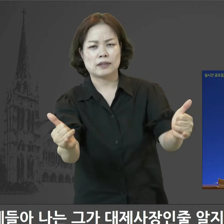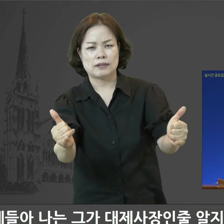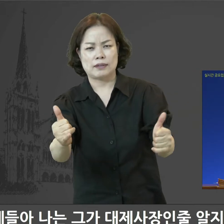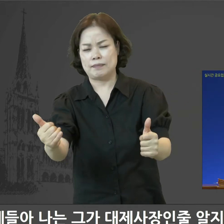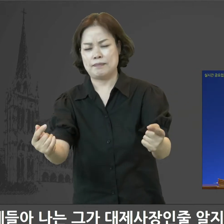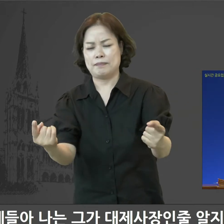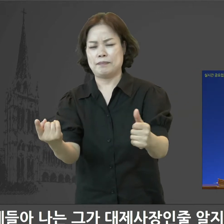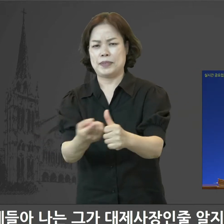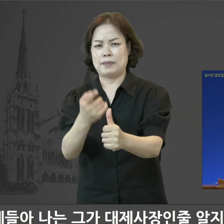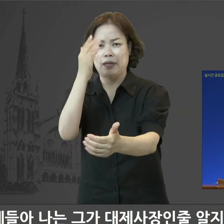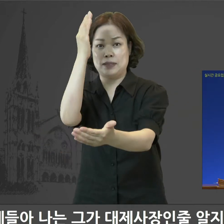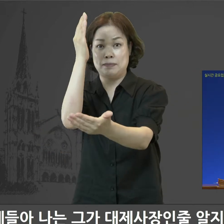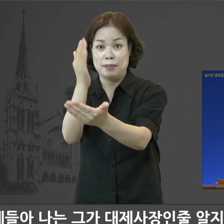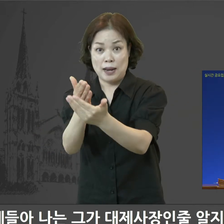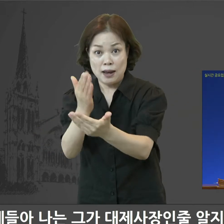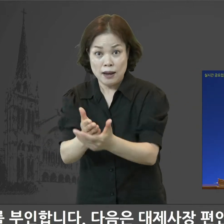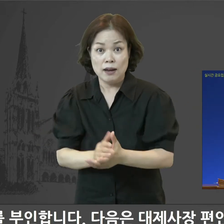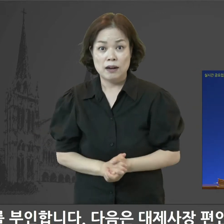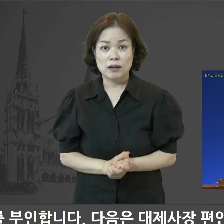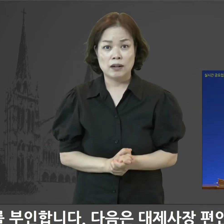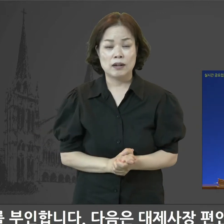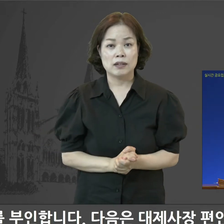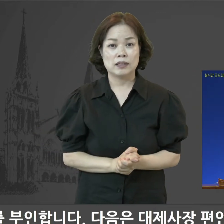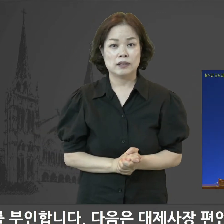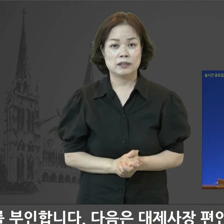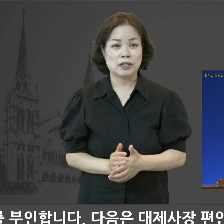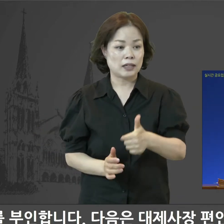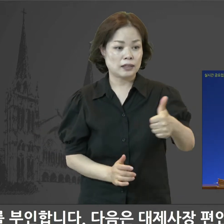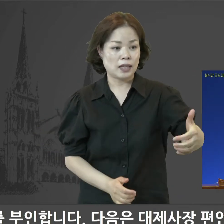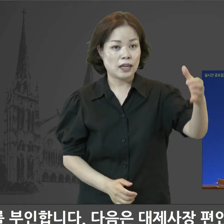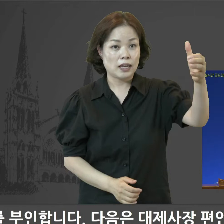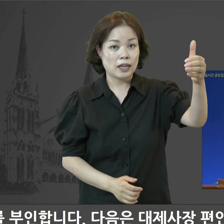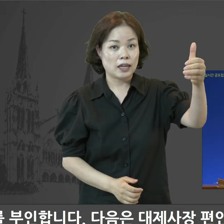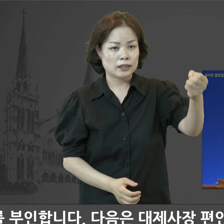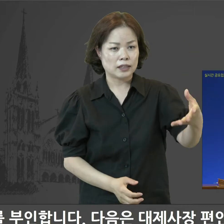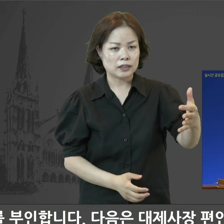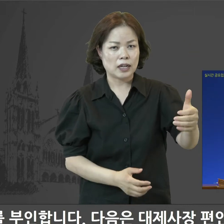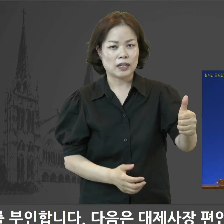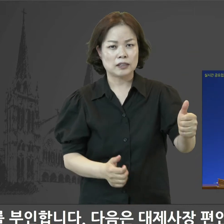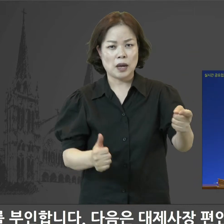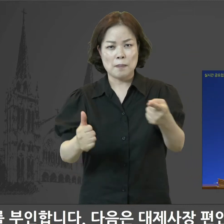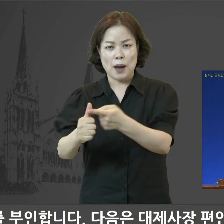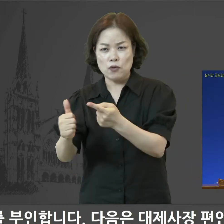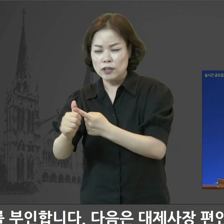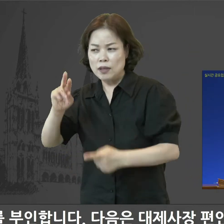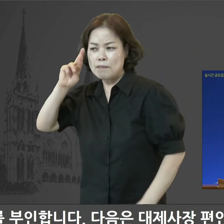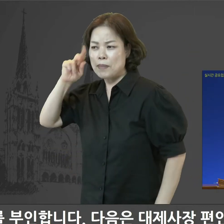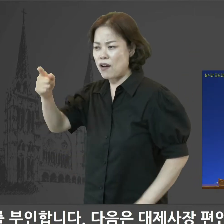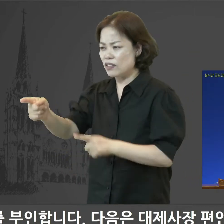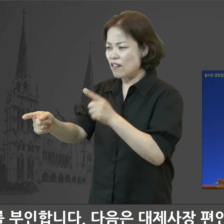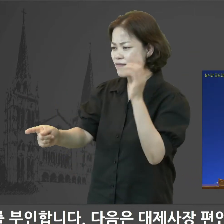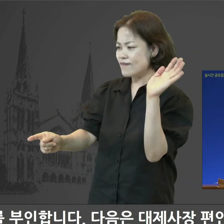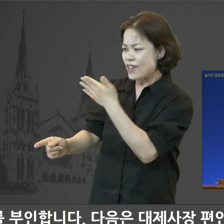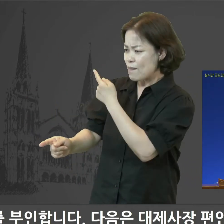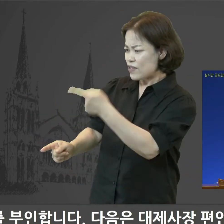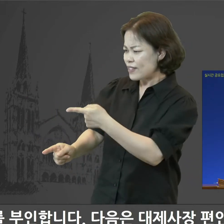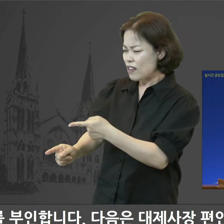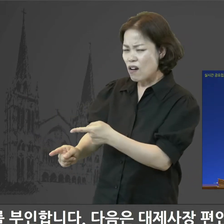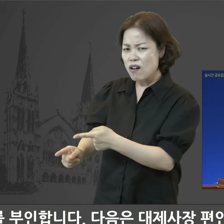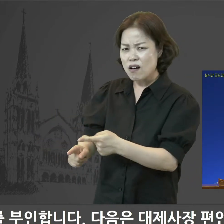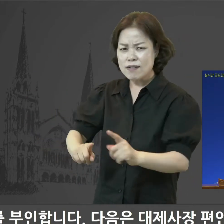비방하지 말라 하였더라. 그러니까 대제사장을 비방하는 바울이 잘못됐다라고 이제 서로